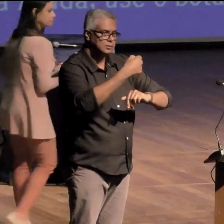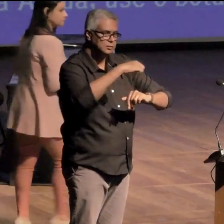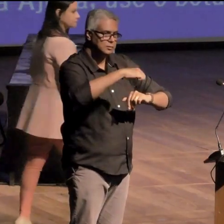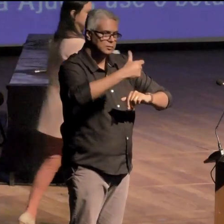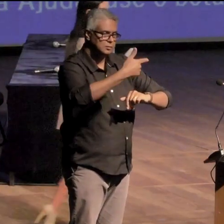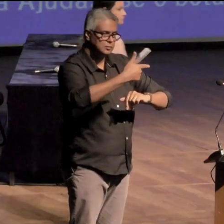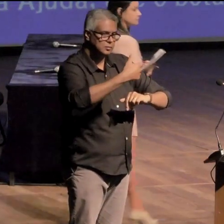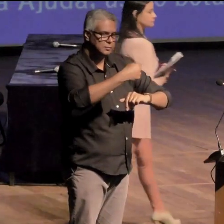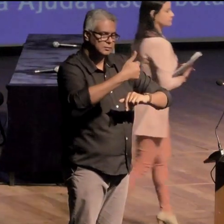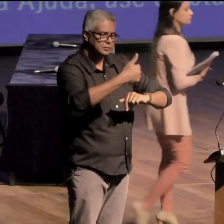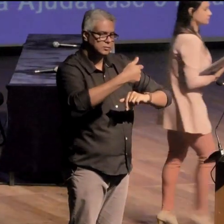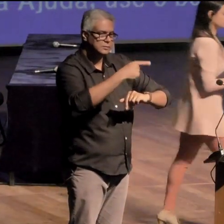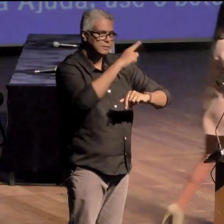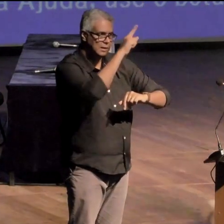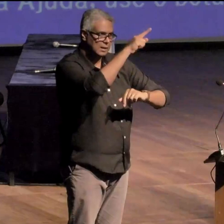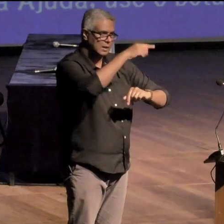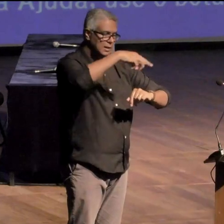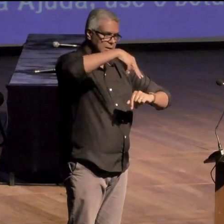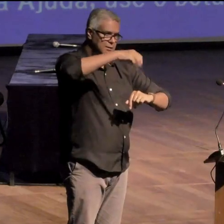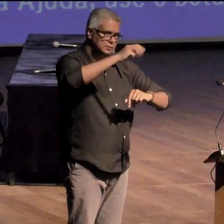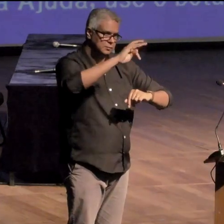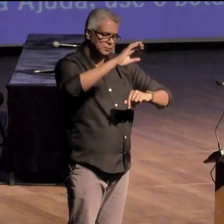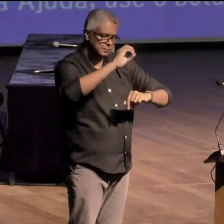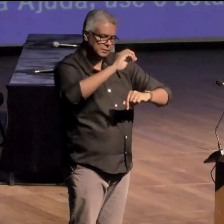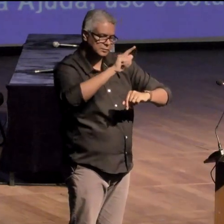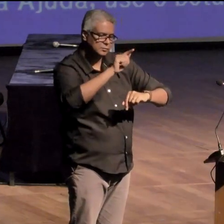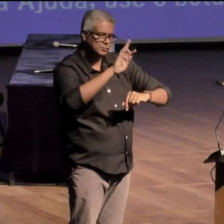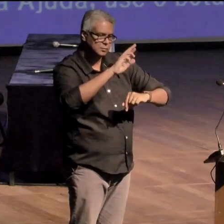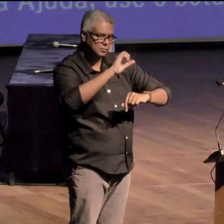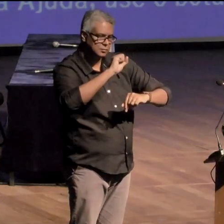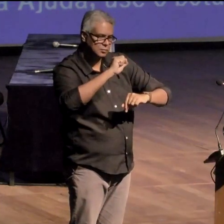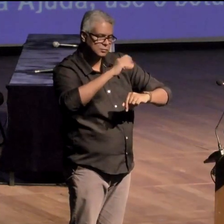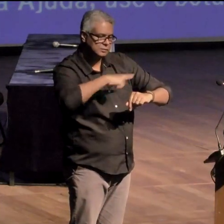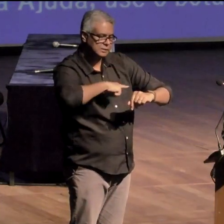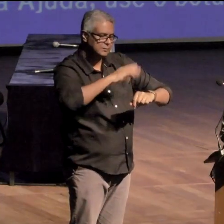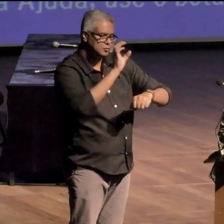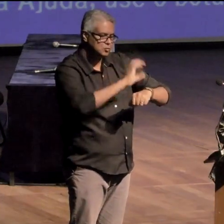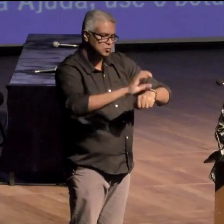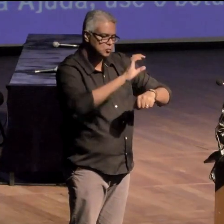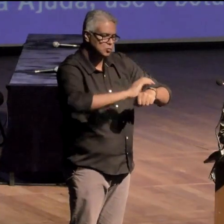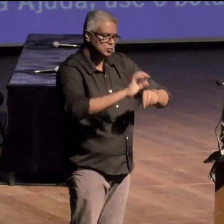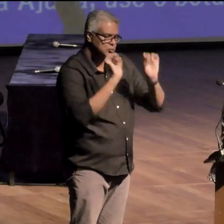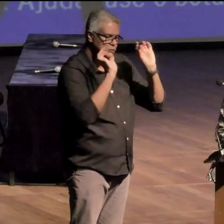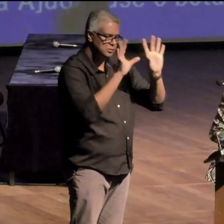temos curso superior sendo ofertado pela ufms para as merendeiras